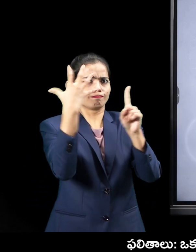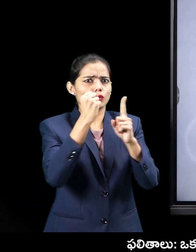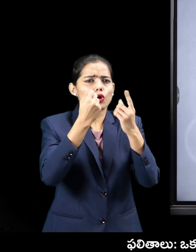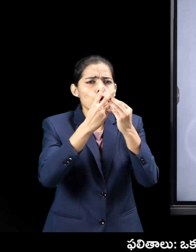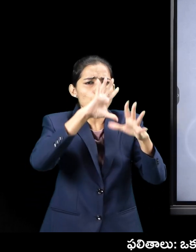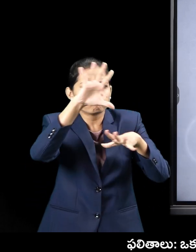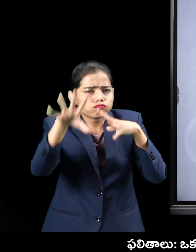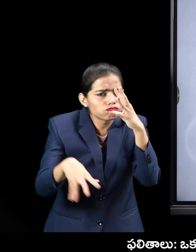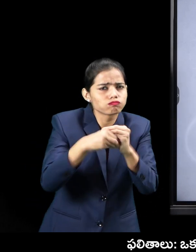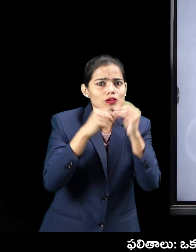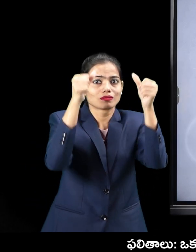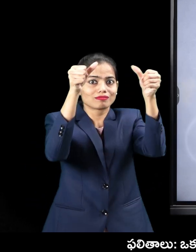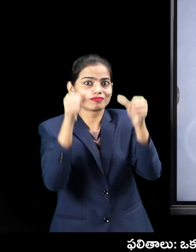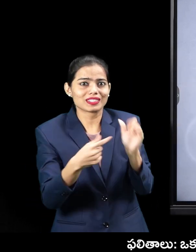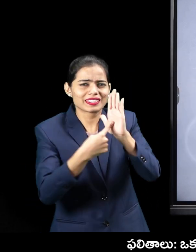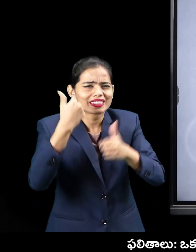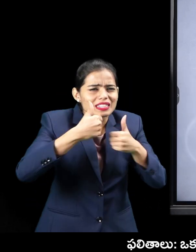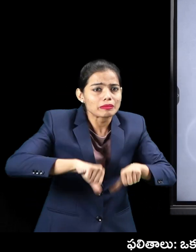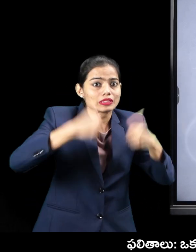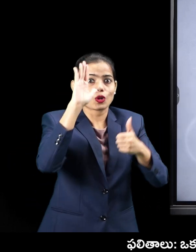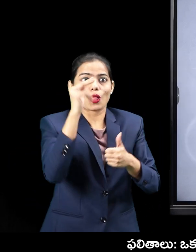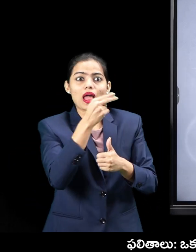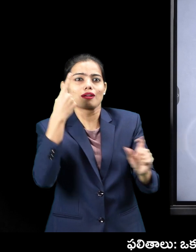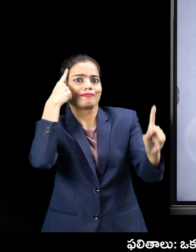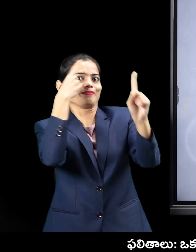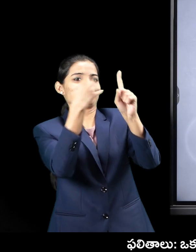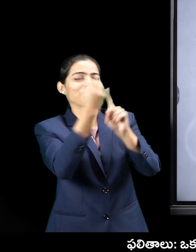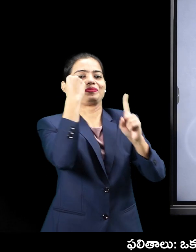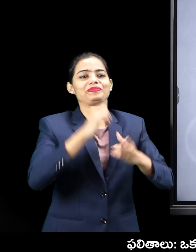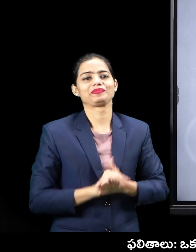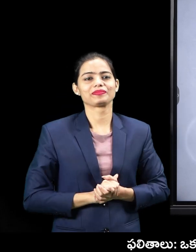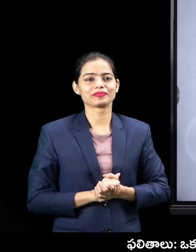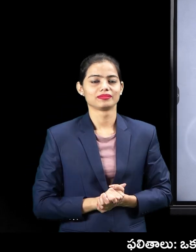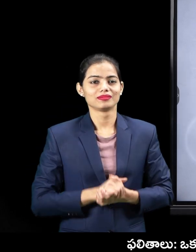ఫలితాలు. ఒక ప్రయోగంలో మొత్తం ఫలితాల సంఖ్యను ఫలితాలు అంటారు.